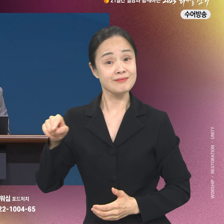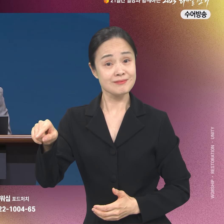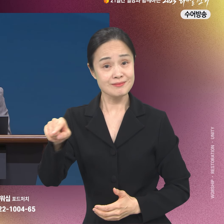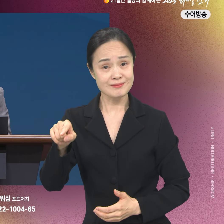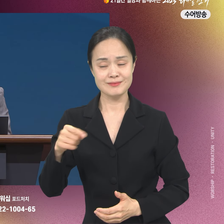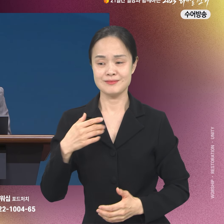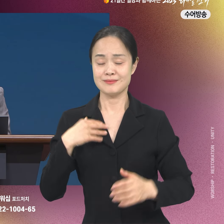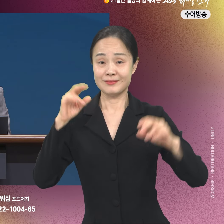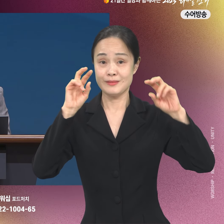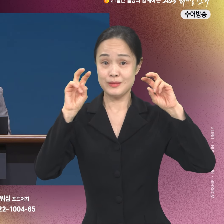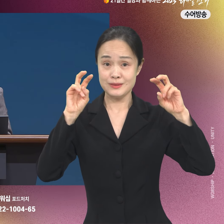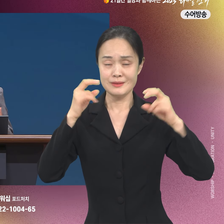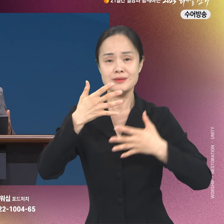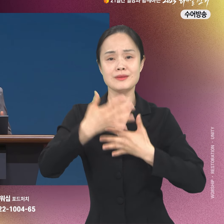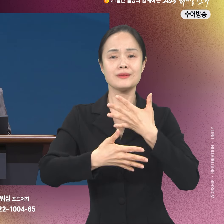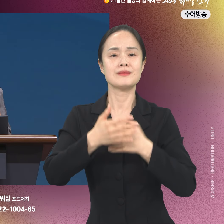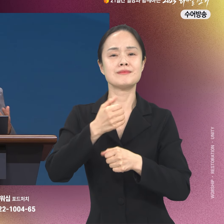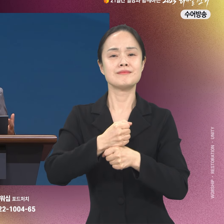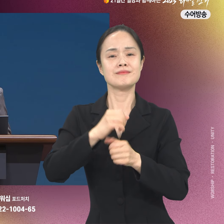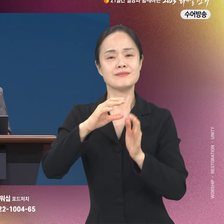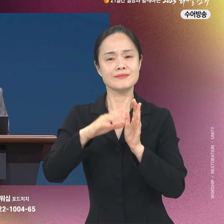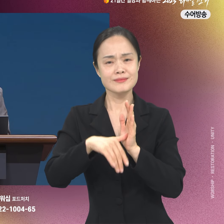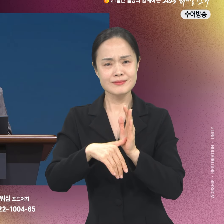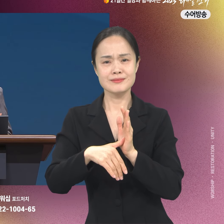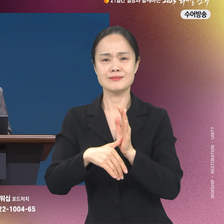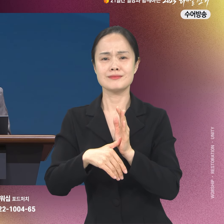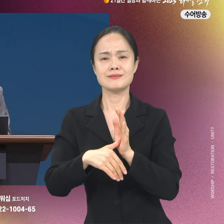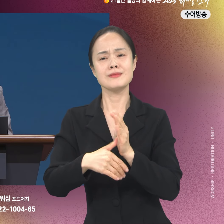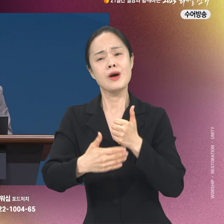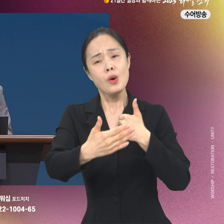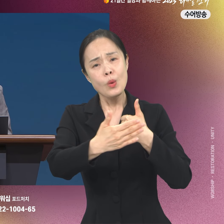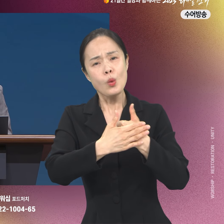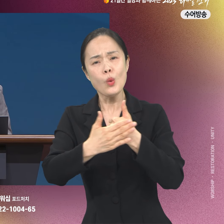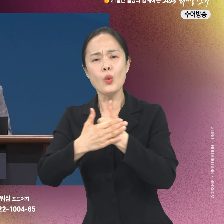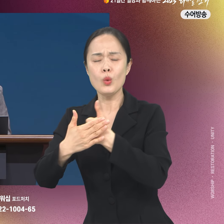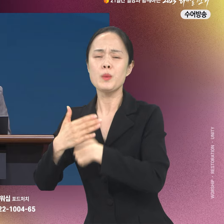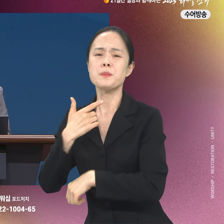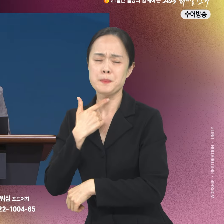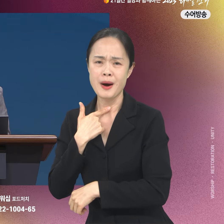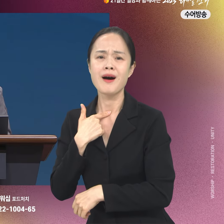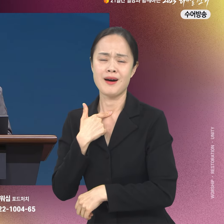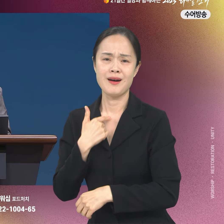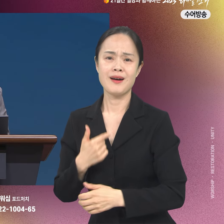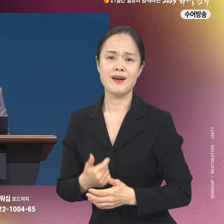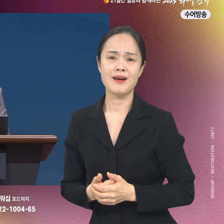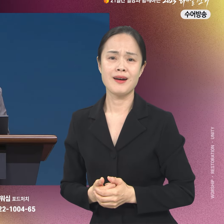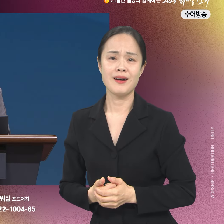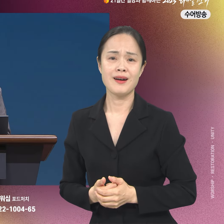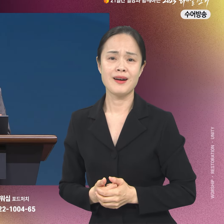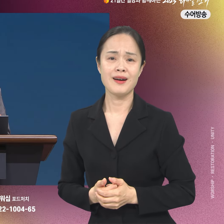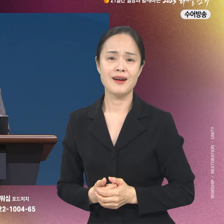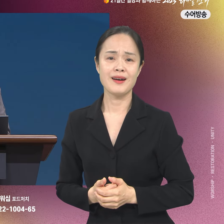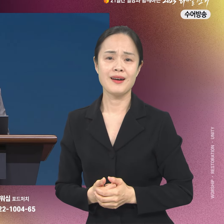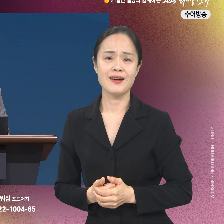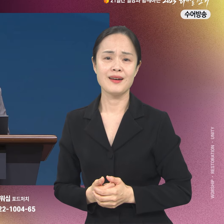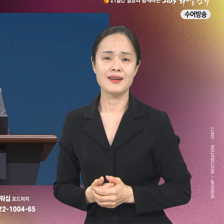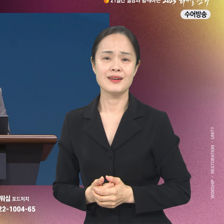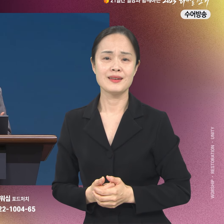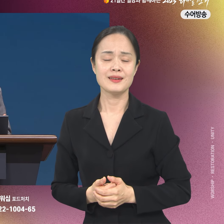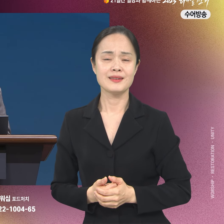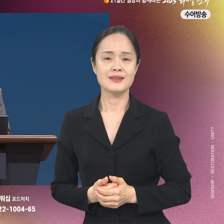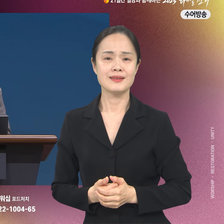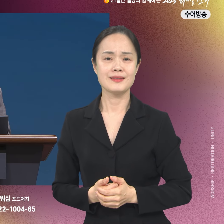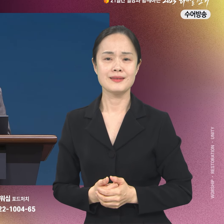여러 미디어 사역에 그동안 정말 애를 많이 쓰셨어요. 그런데 항상